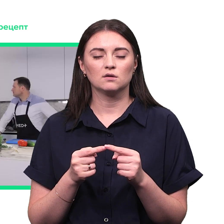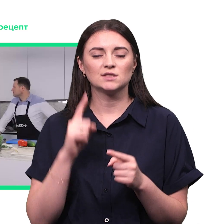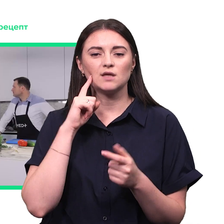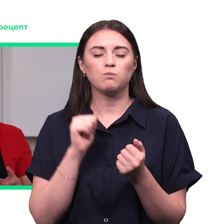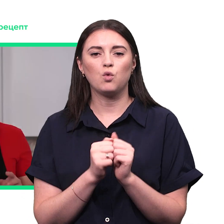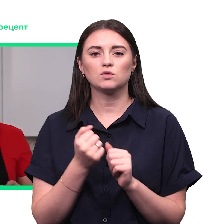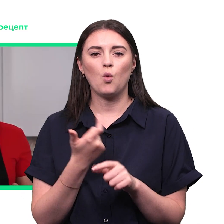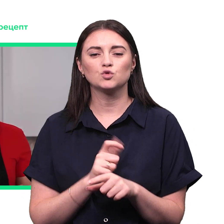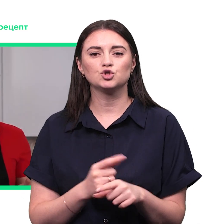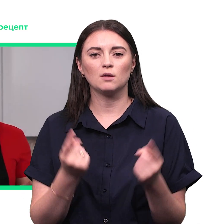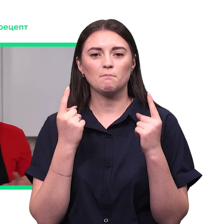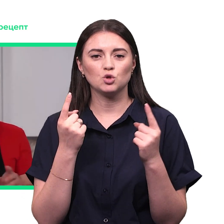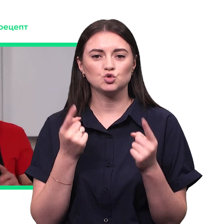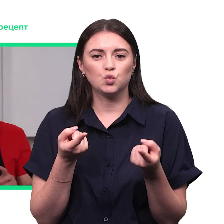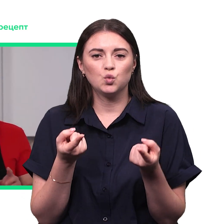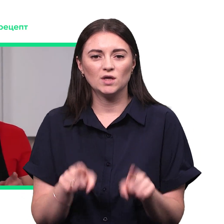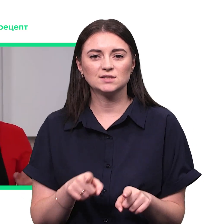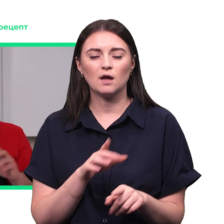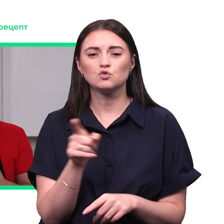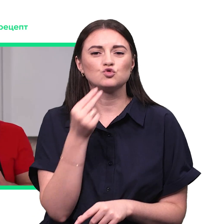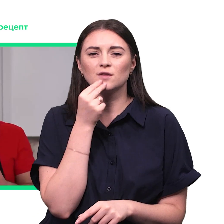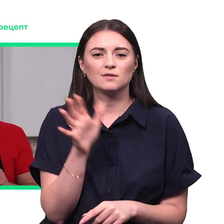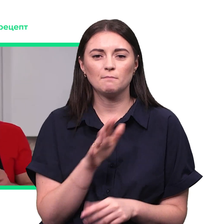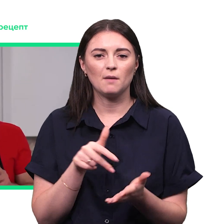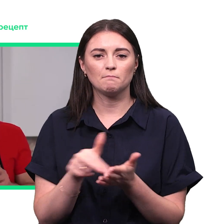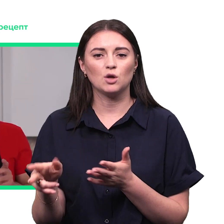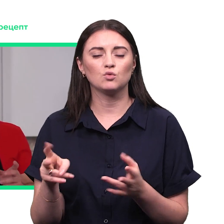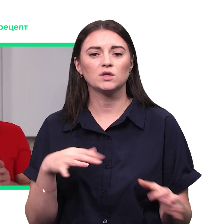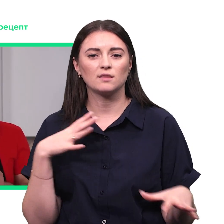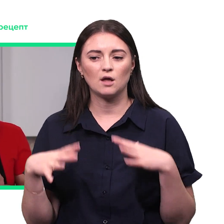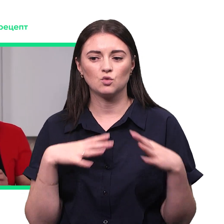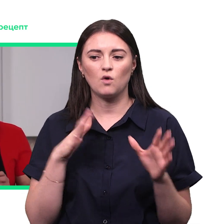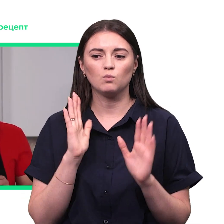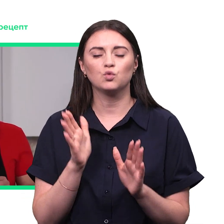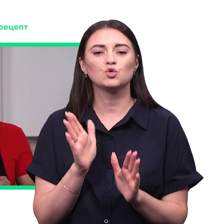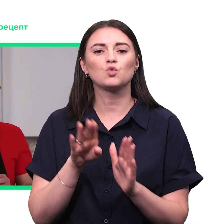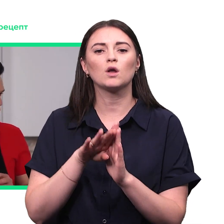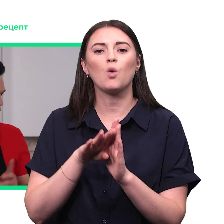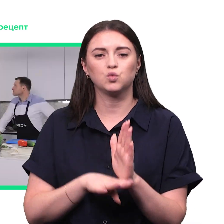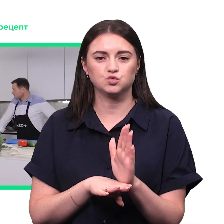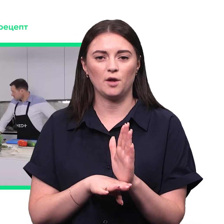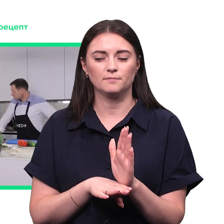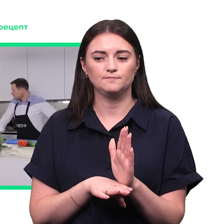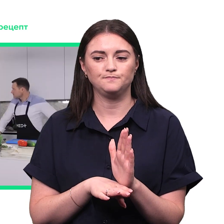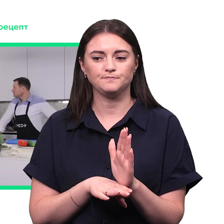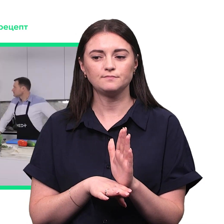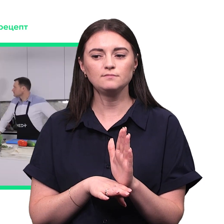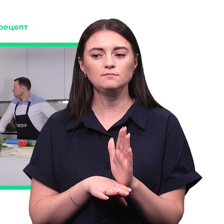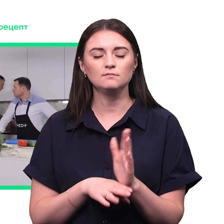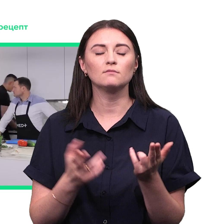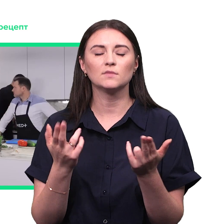очень большую истину. От того, что вы не покушаете и пойдете на тренировку, будет только хуже. Угу.